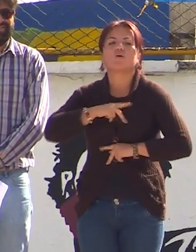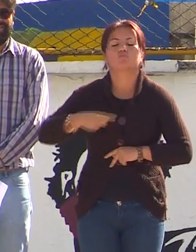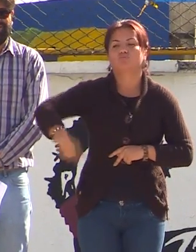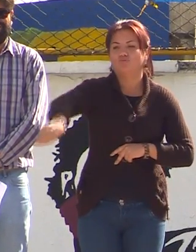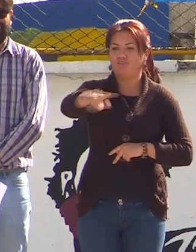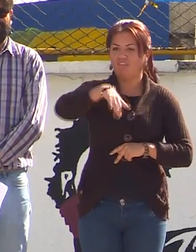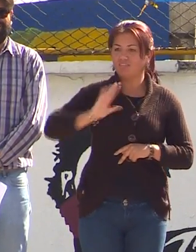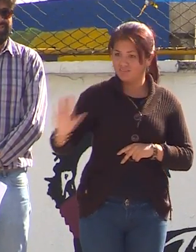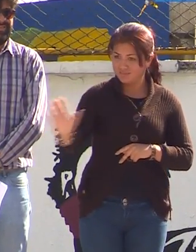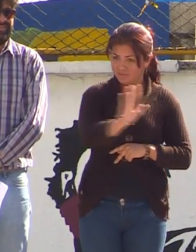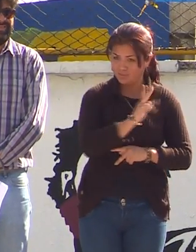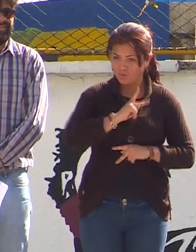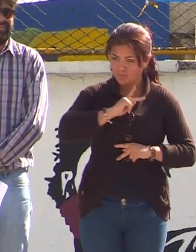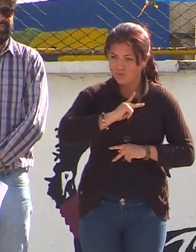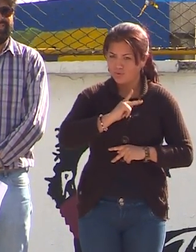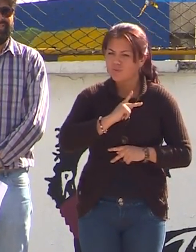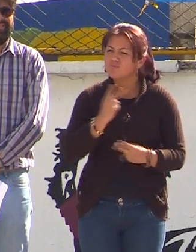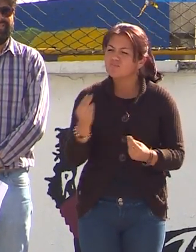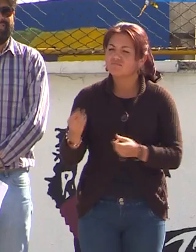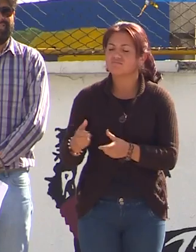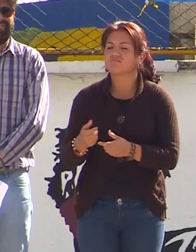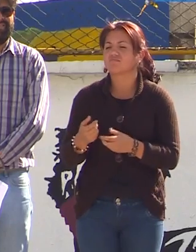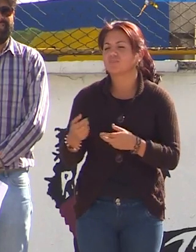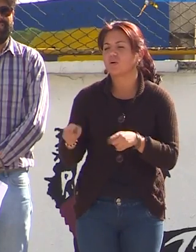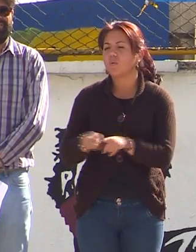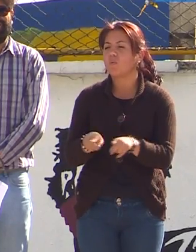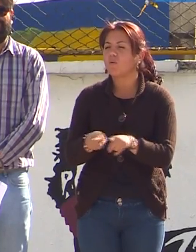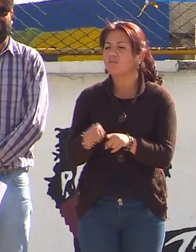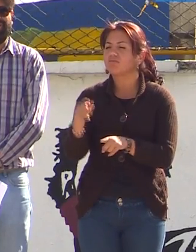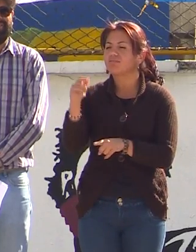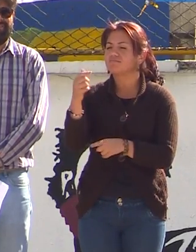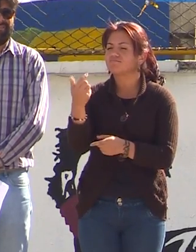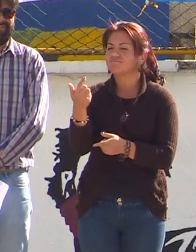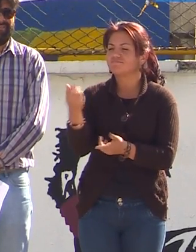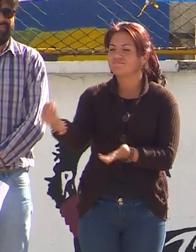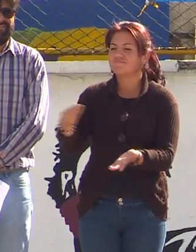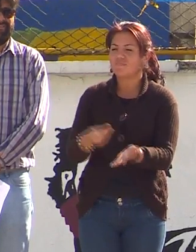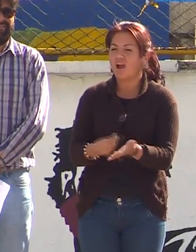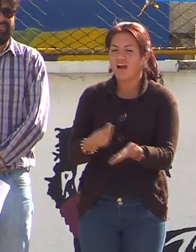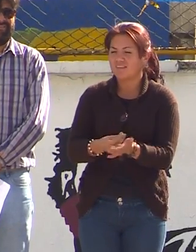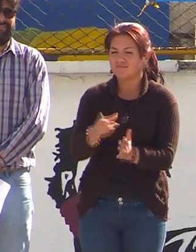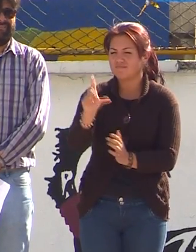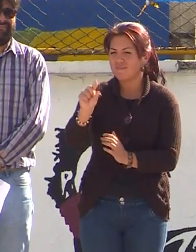para ofrecerlo por un precio inferior al costo real.